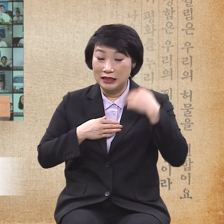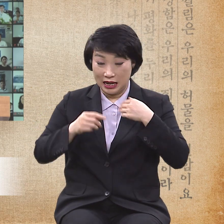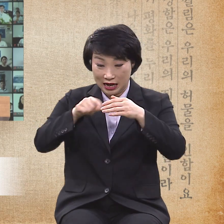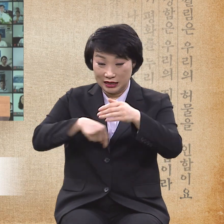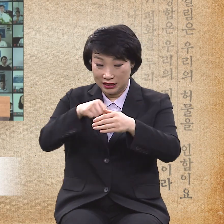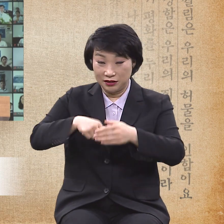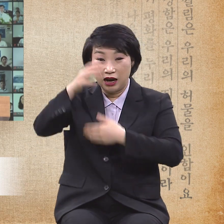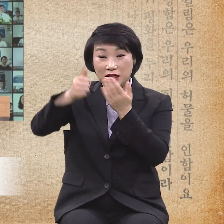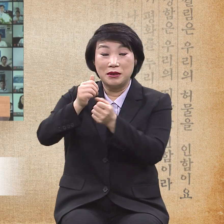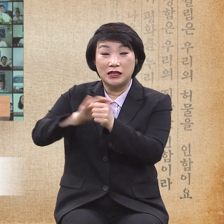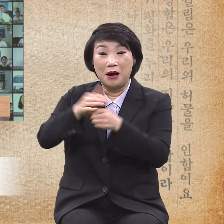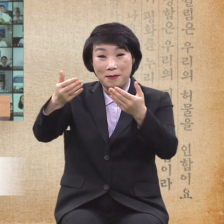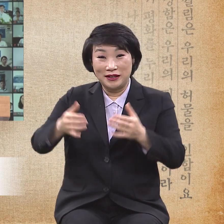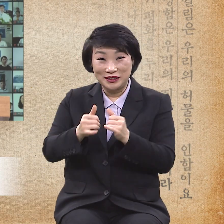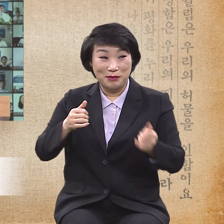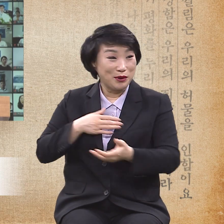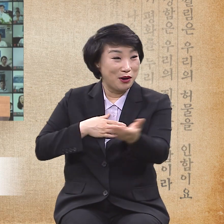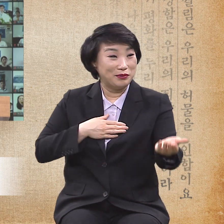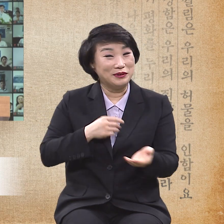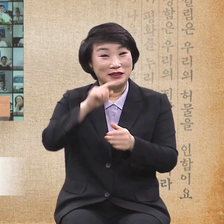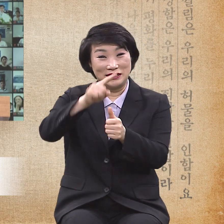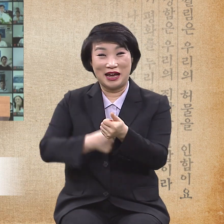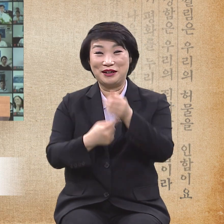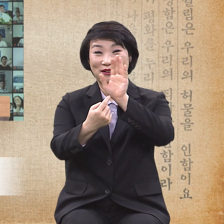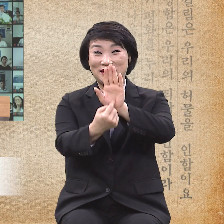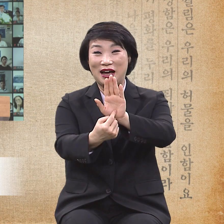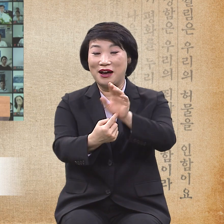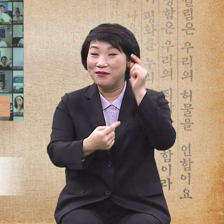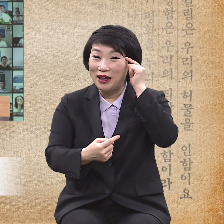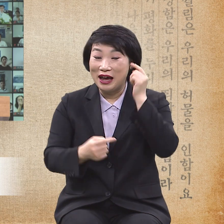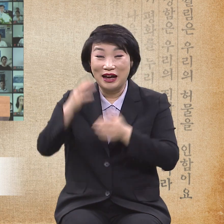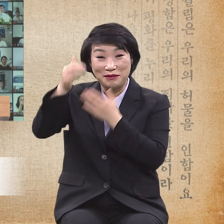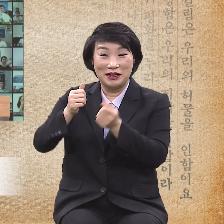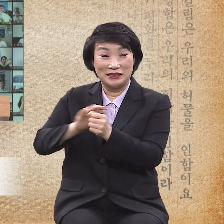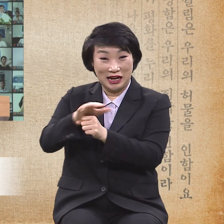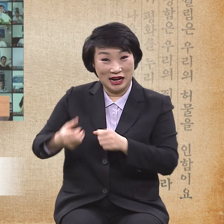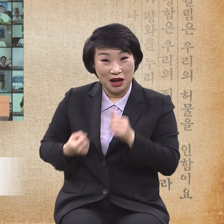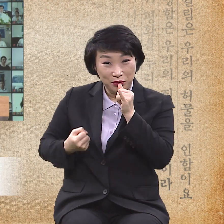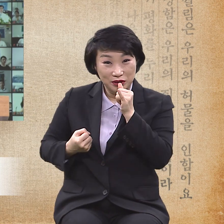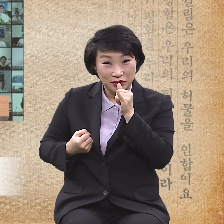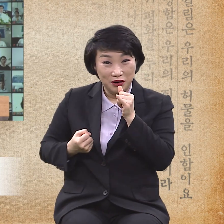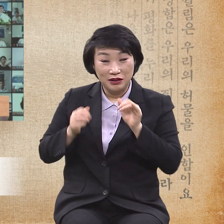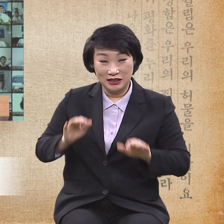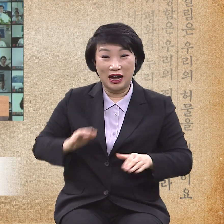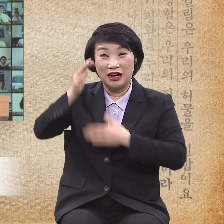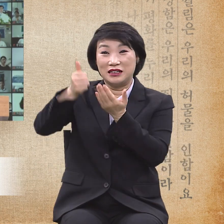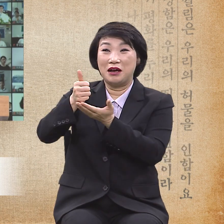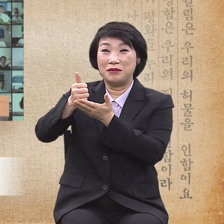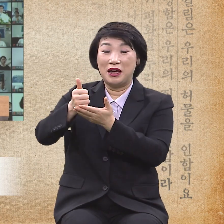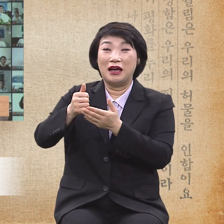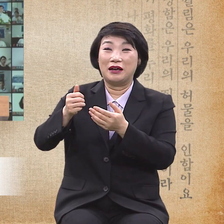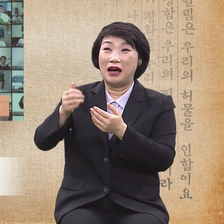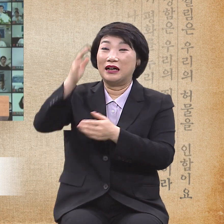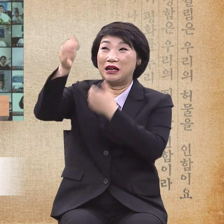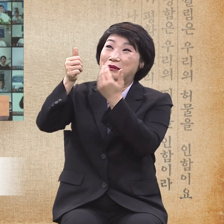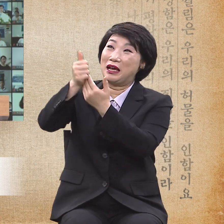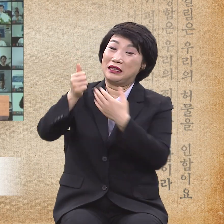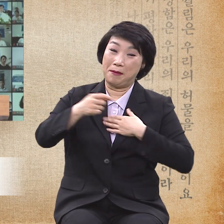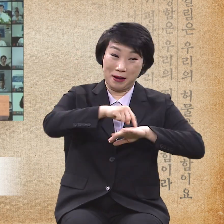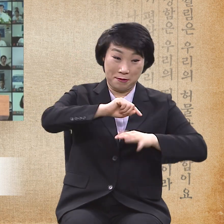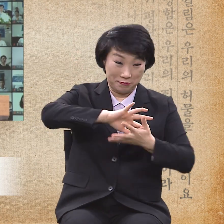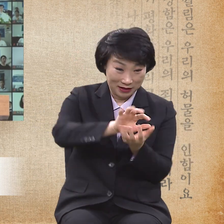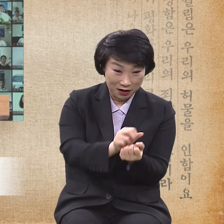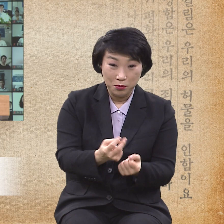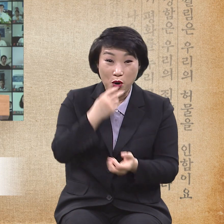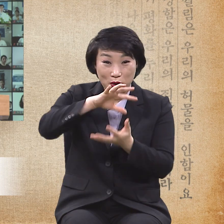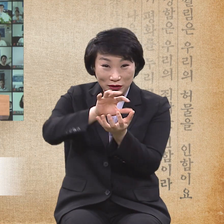사랑받은 자는 나타나. 왜? 그 사랑이 있어. 하나님을 마음을 다하고 목숨을